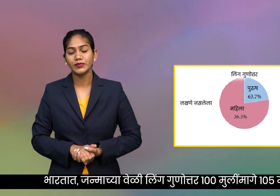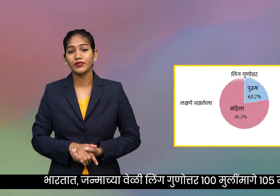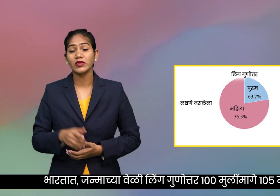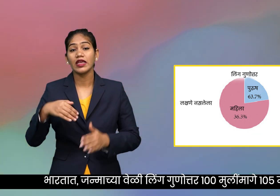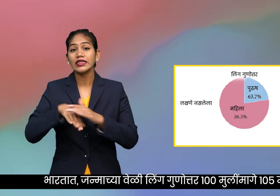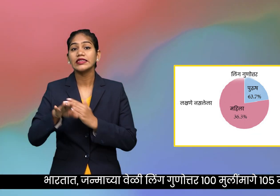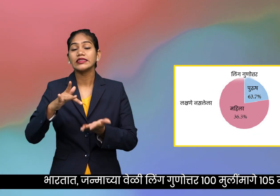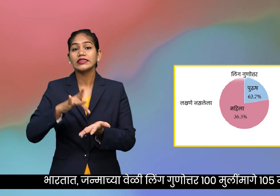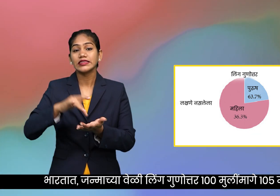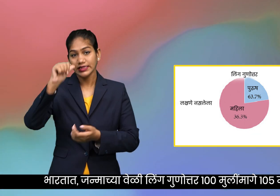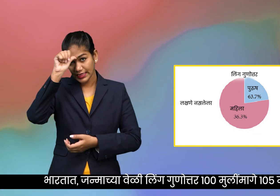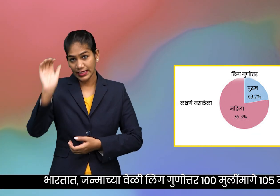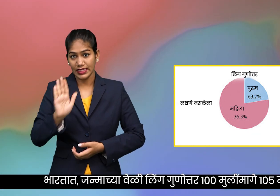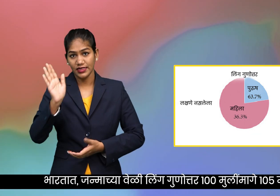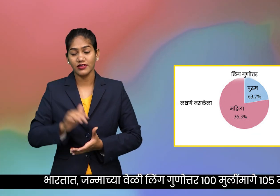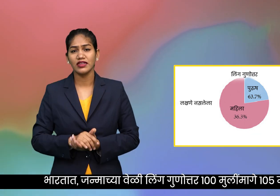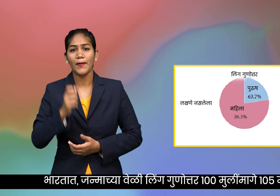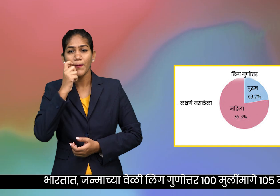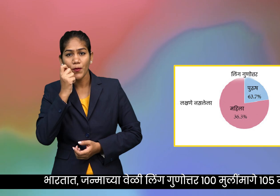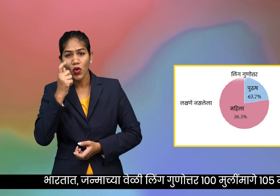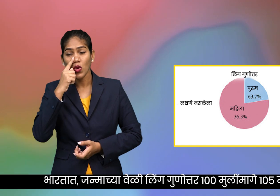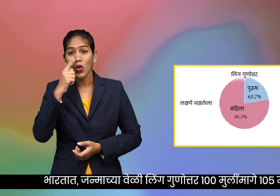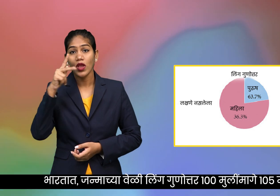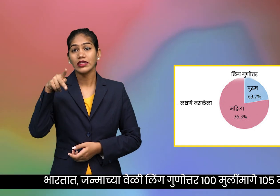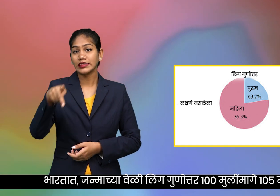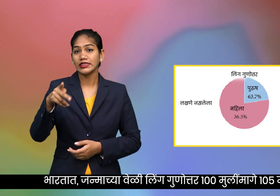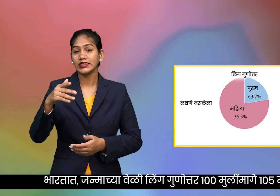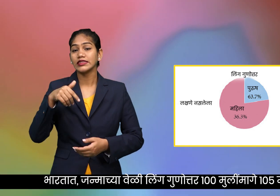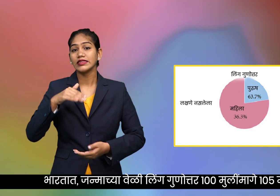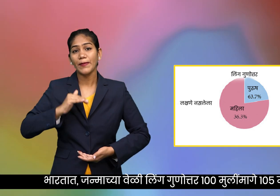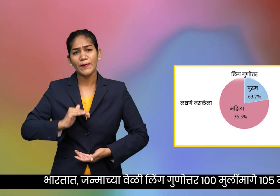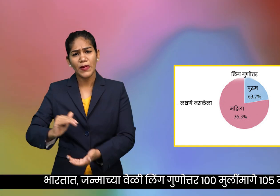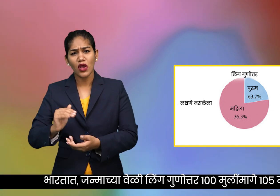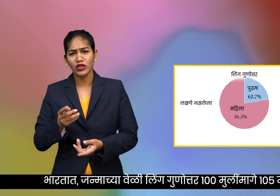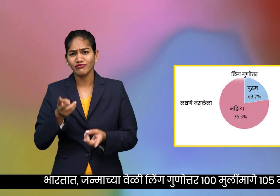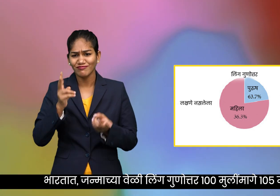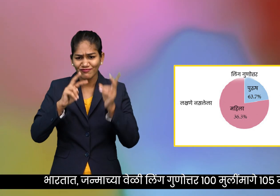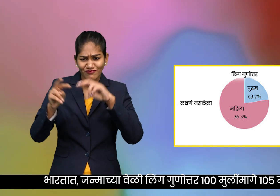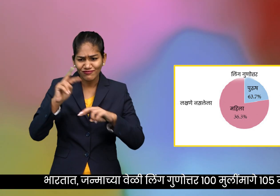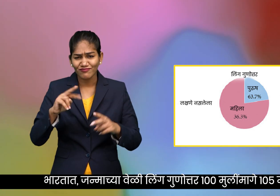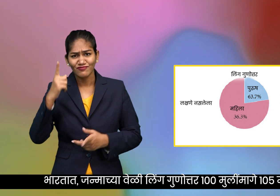भारतात जन्माच्या वेळी लिंग गुणोत्तर 100 मुलींमागे 105 मुलं असण्याचा अंदाज आहे.